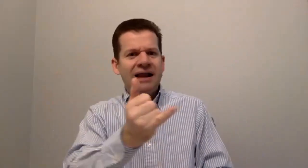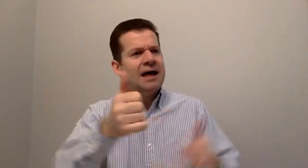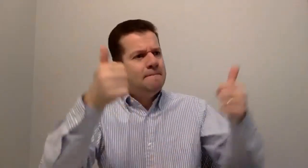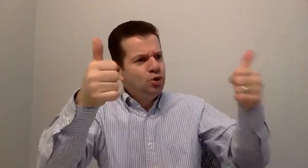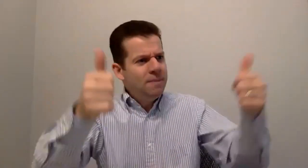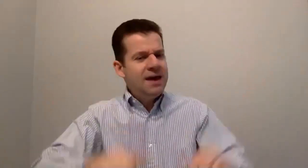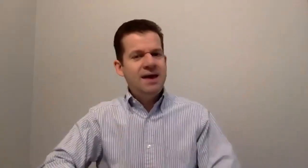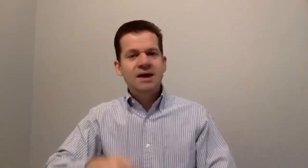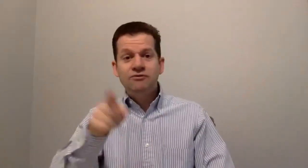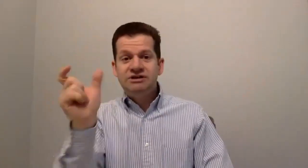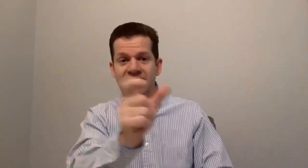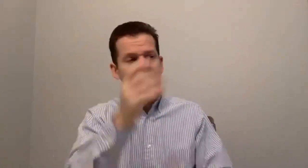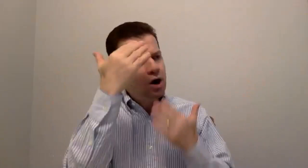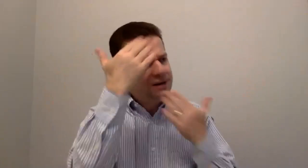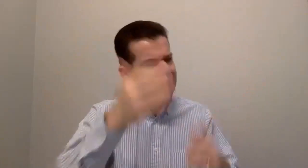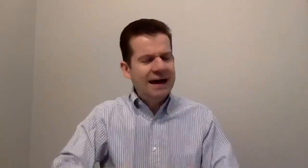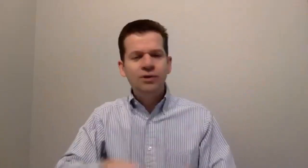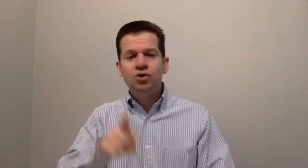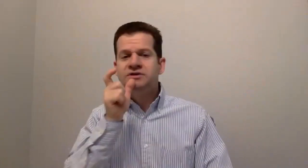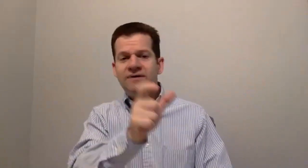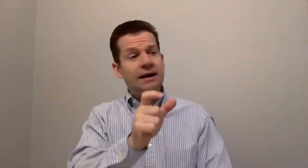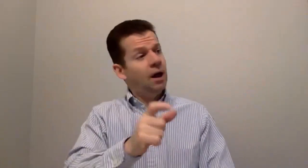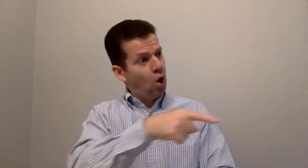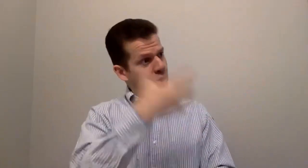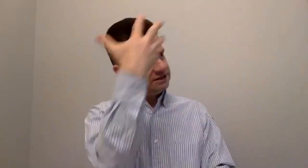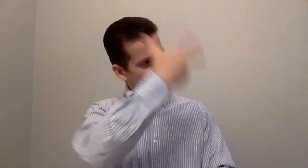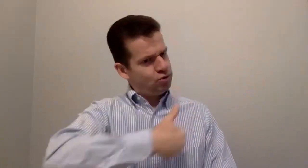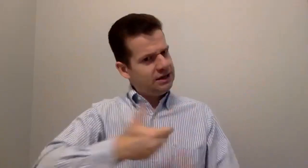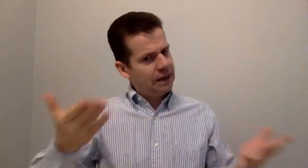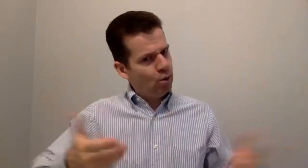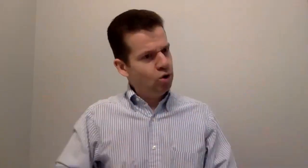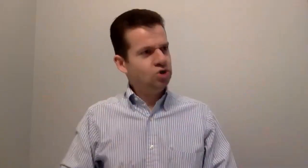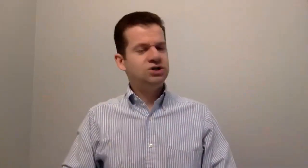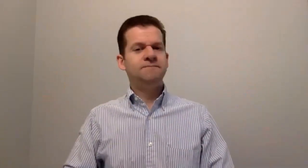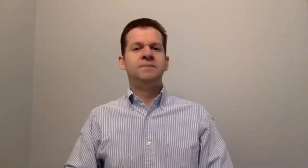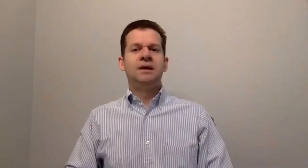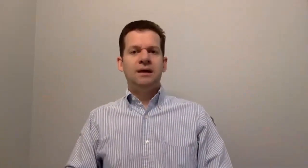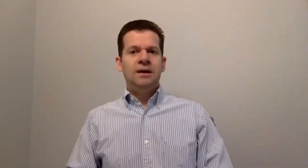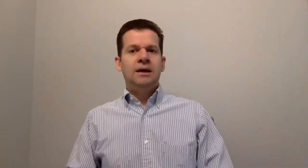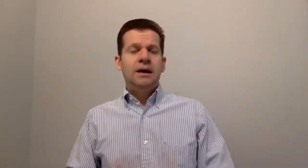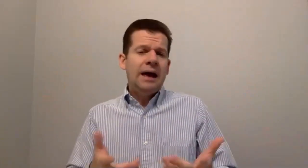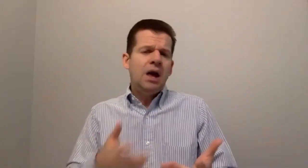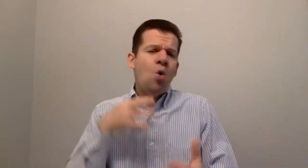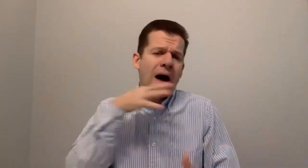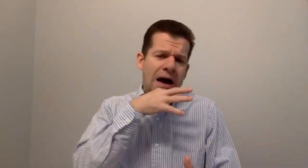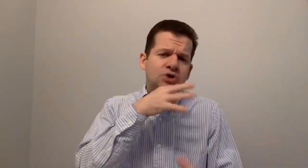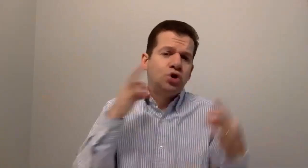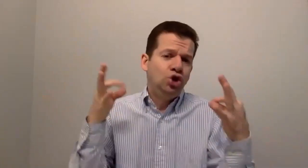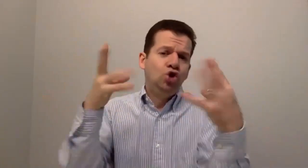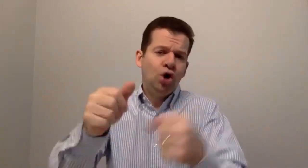fala muito bem, que você fala obrigado, que você fala, oh, você tá bonita hoje. Eu acho que